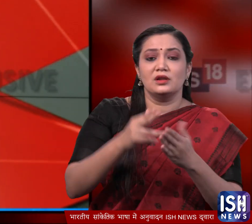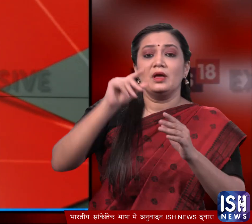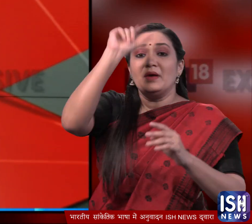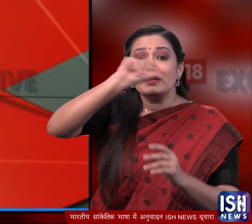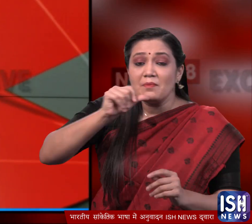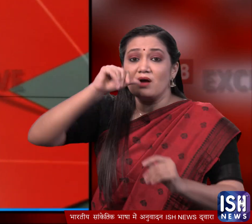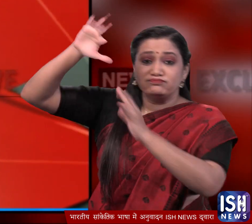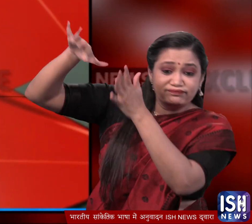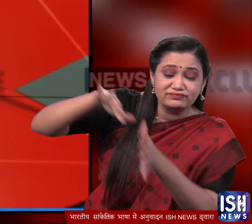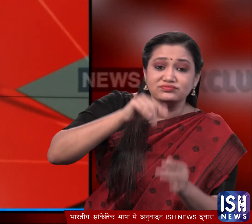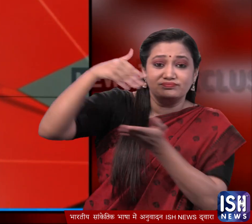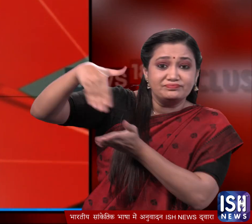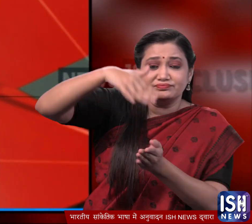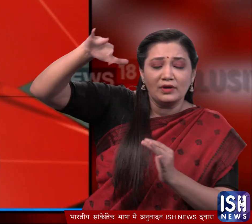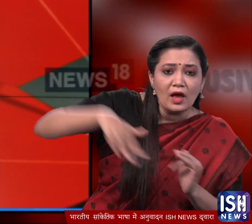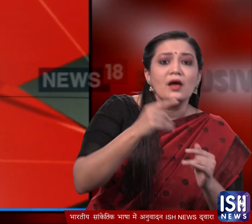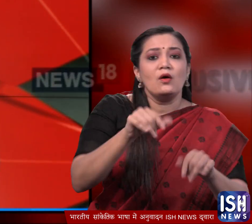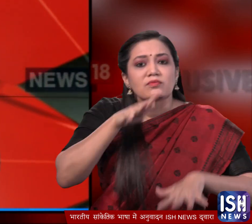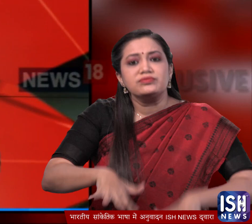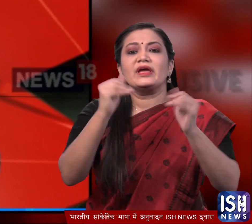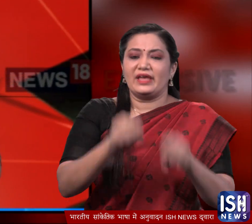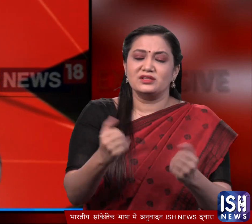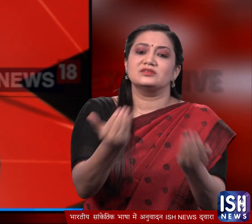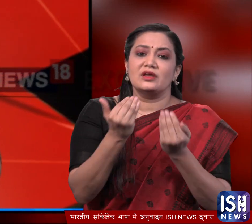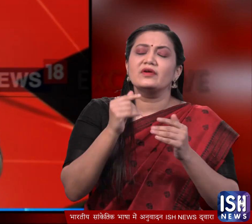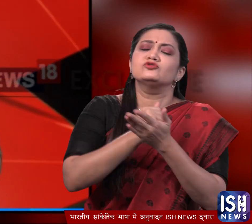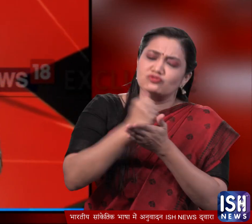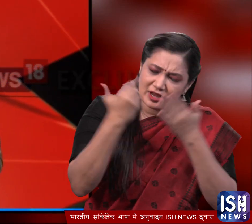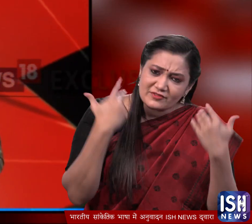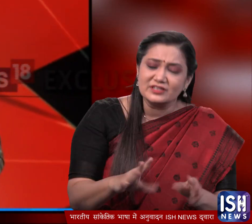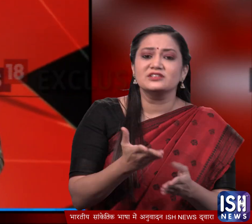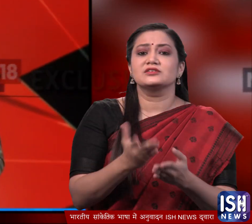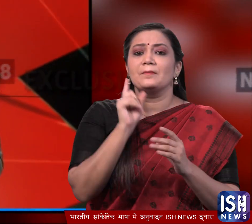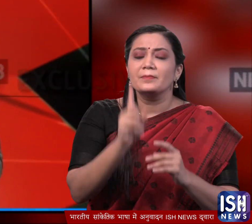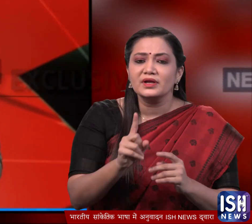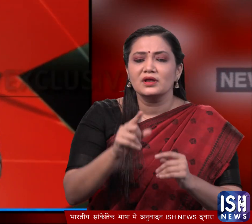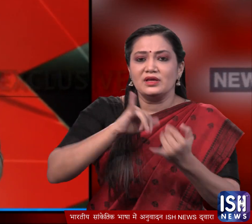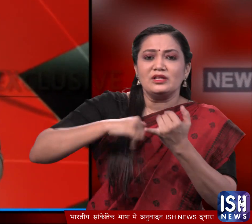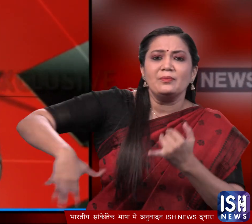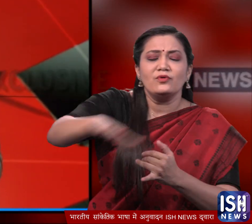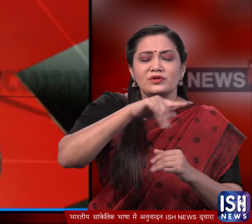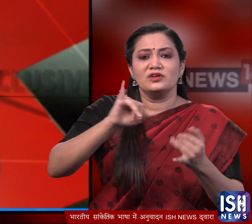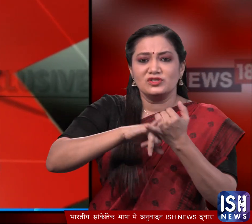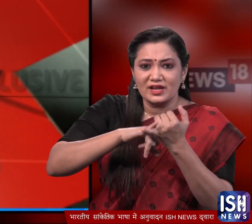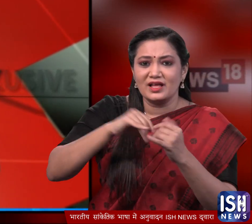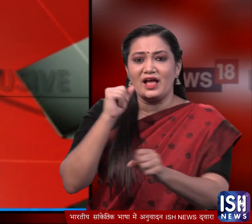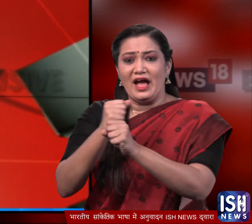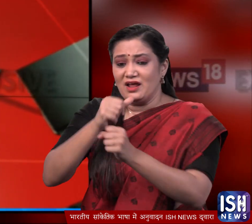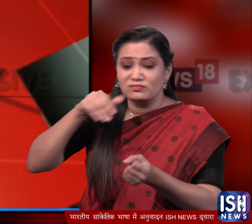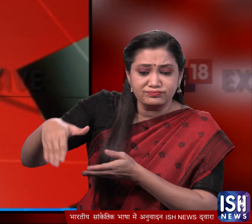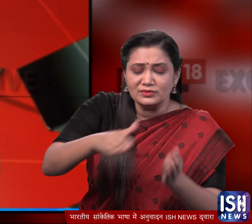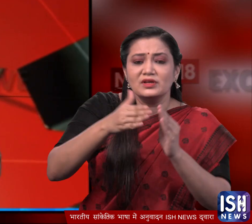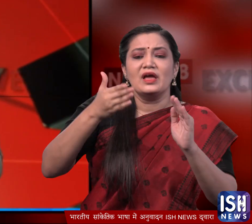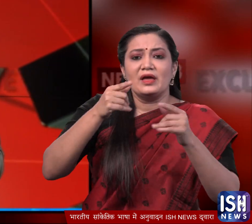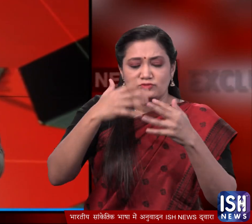नेपाल से आने वाली नदियों की बाढ़ से लोगों को बचाया जा सकता था, जिसकी कोशिश भी सिंचाई विभाग ने की थी। और सीतापुर में शारदा और घाघरा नदियों के